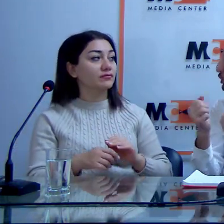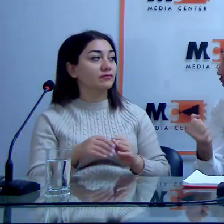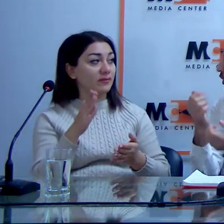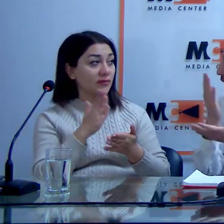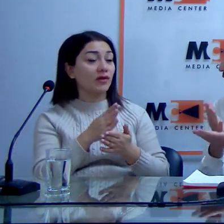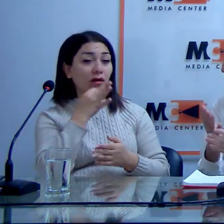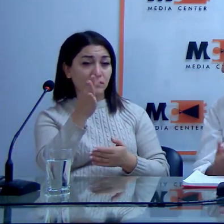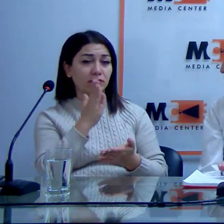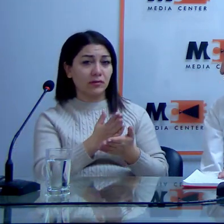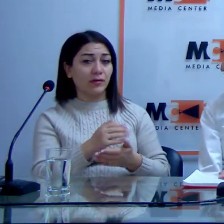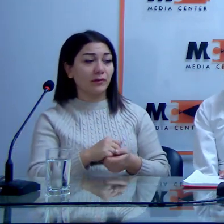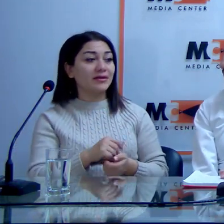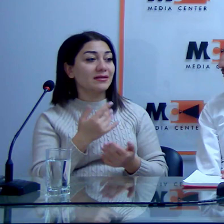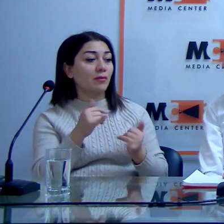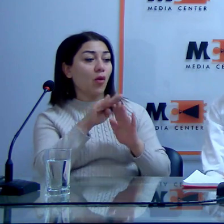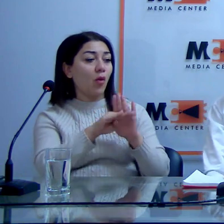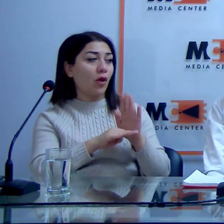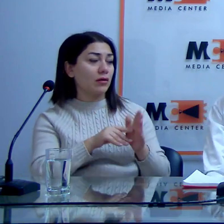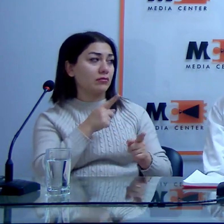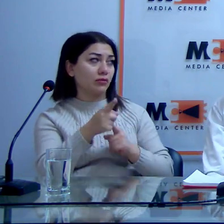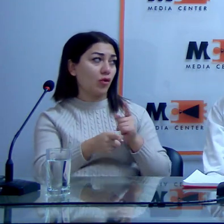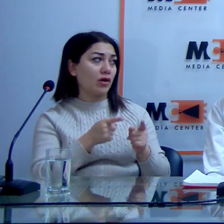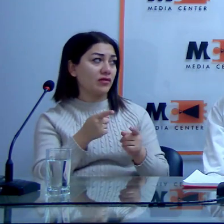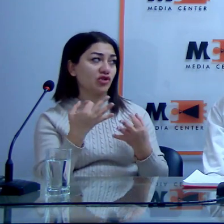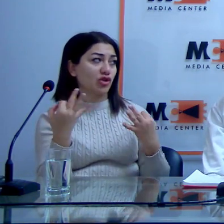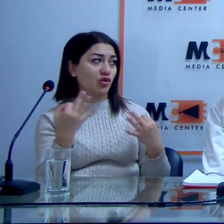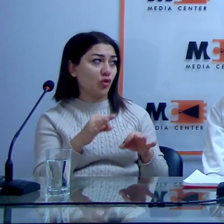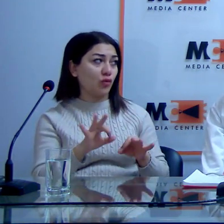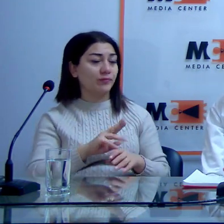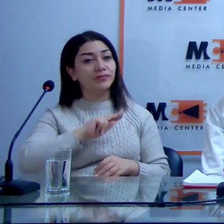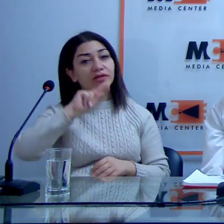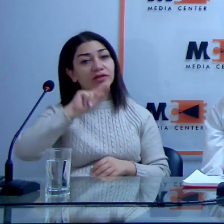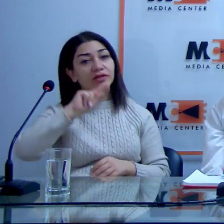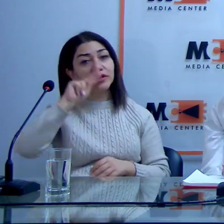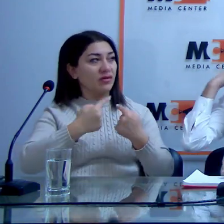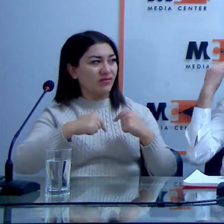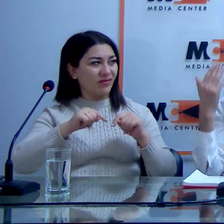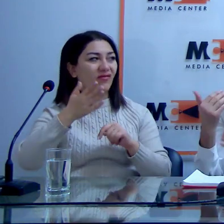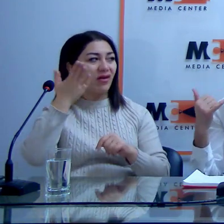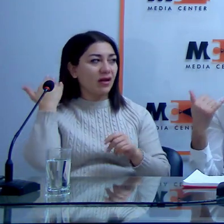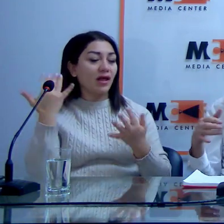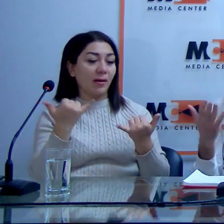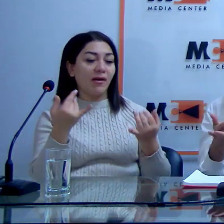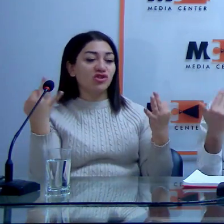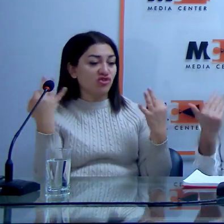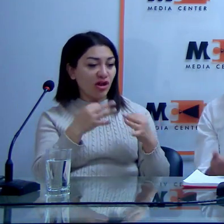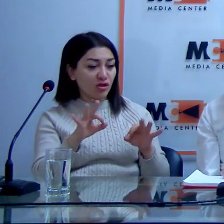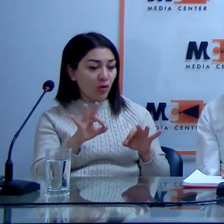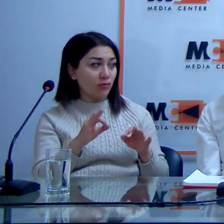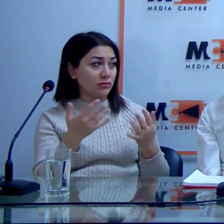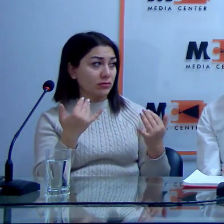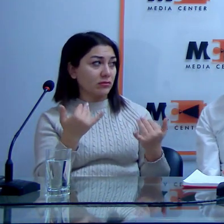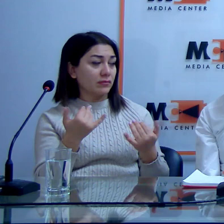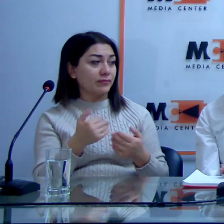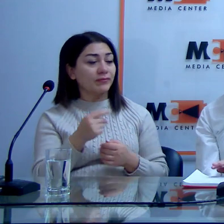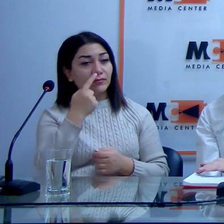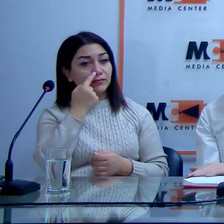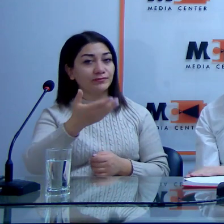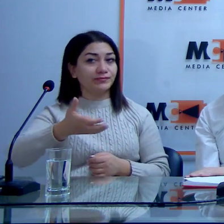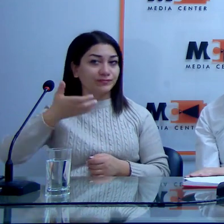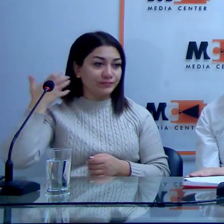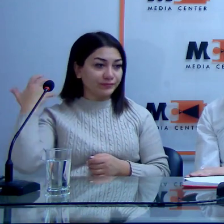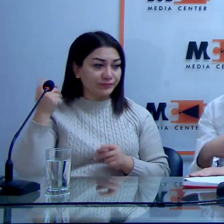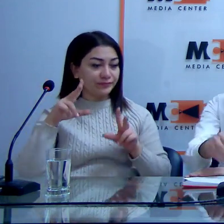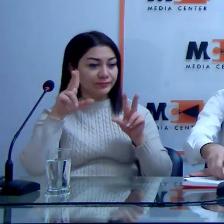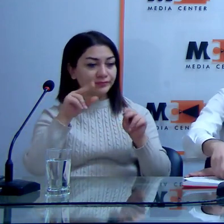Նաև հնարավորության դեպքում խնդրում եմ անդրադառնանք կրթության ոլորտին, որովհետև եթե չեմ սխալվում, վերջին տարիների ընթացքում